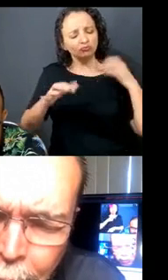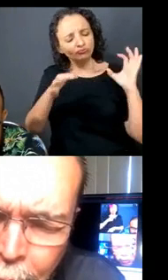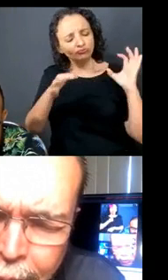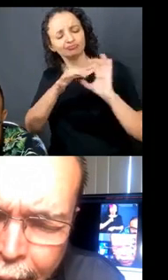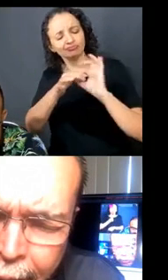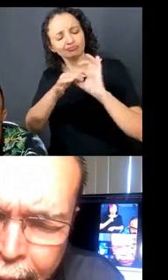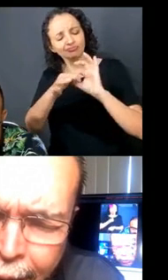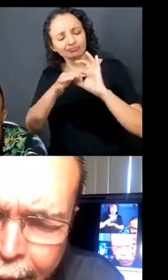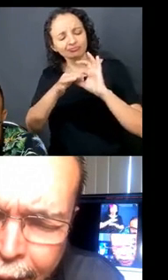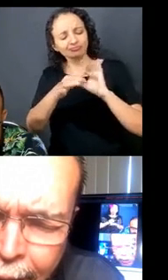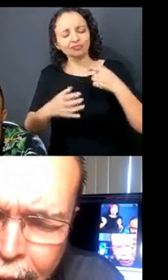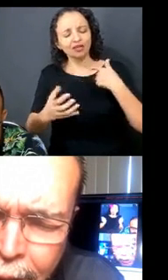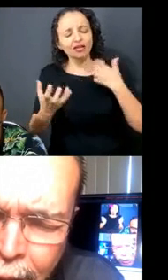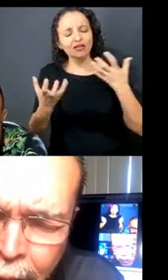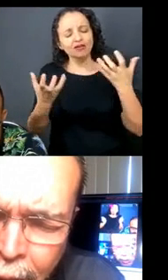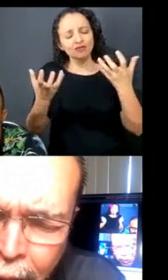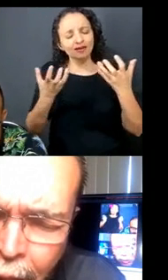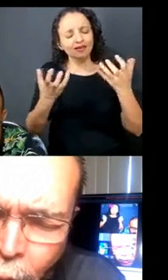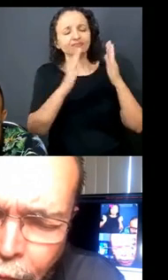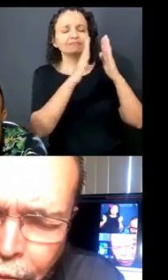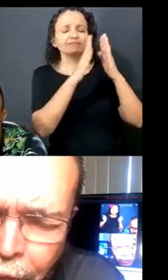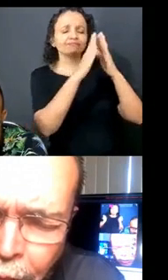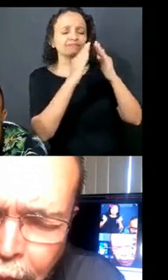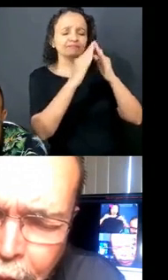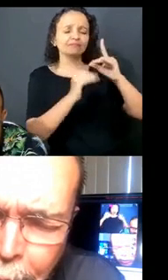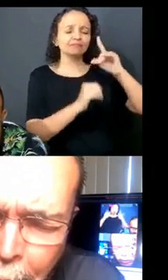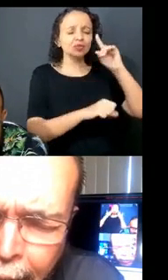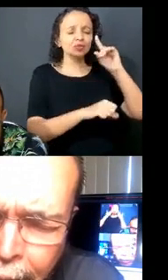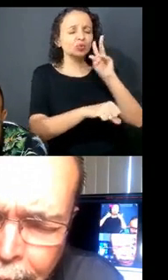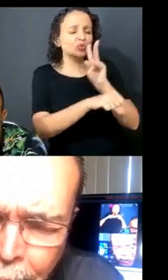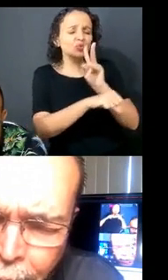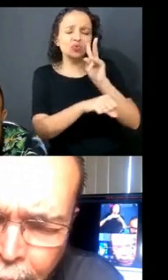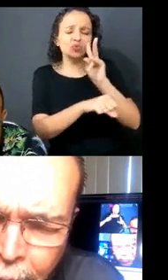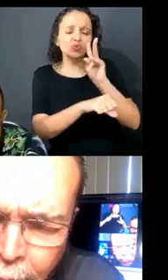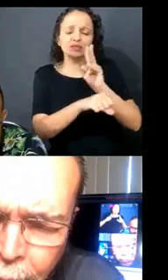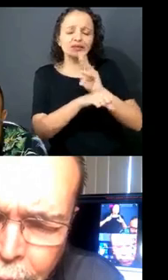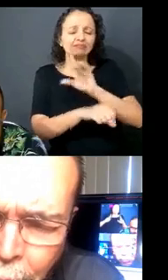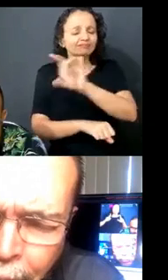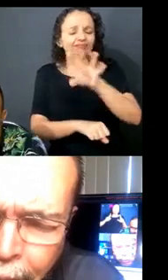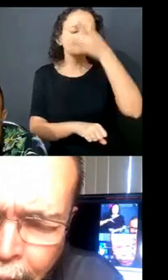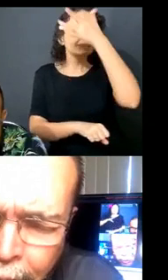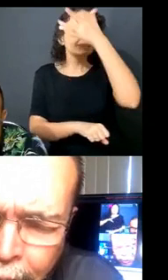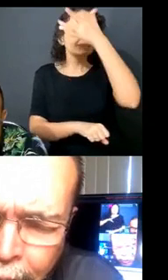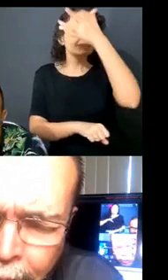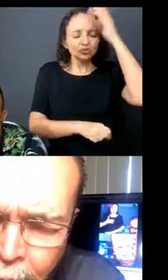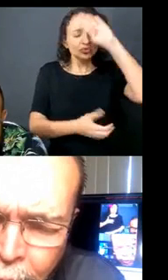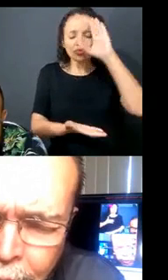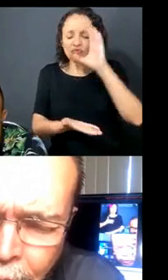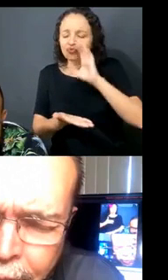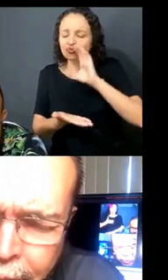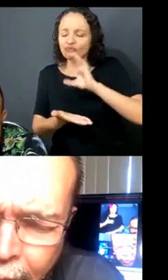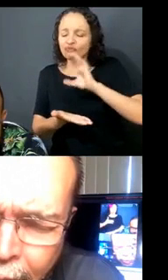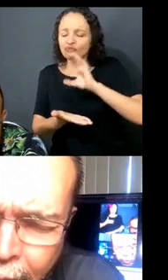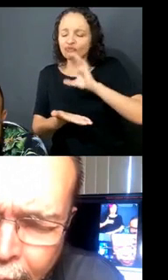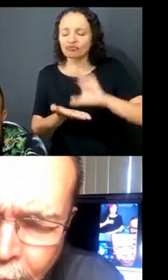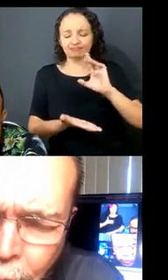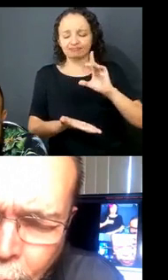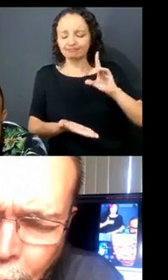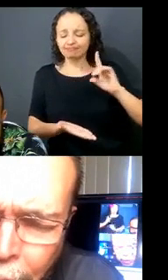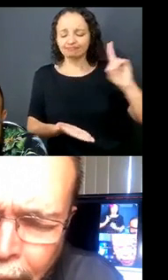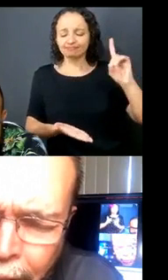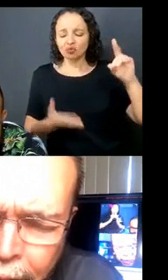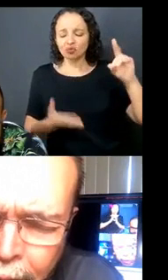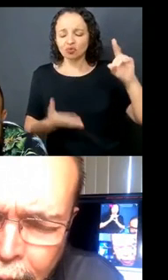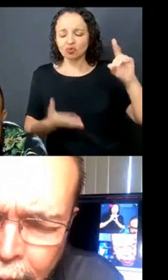também que o Senhor proteja aqueles que confiam em Ti, Pai. Que o Senhor ponha os Teus anjos, que o